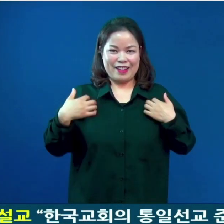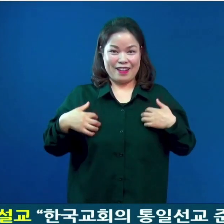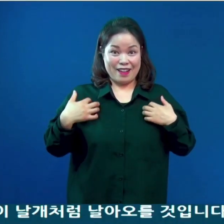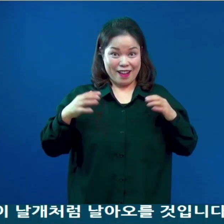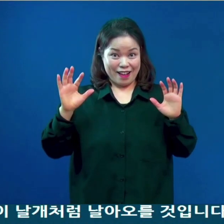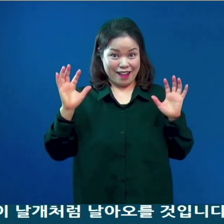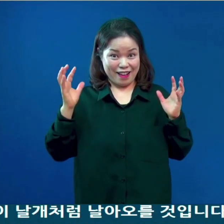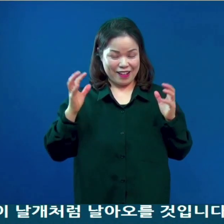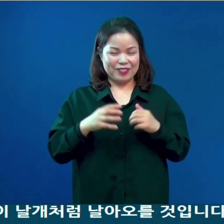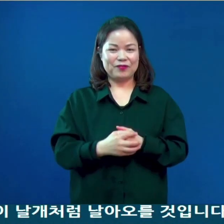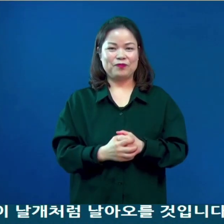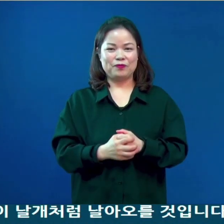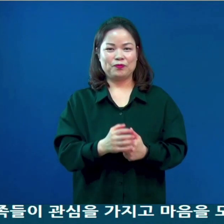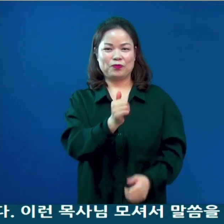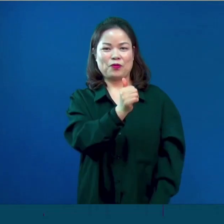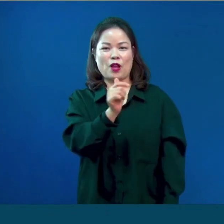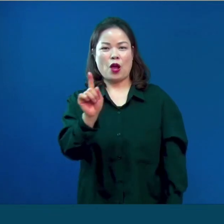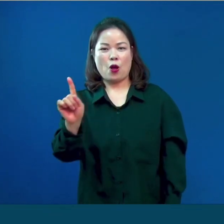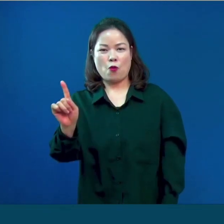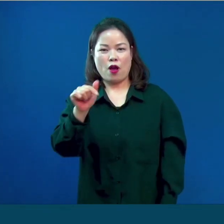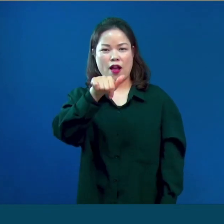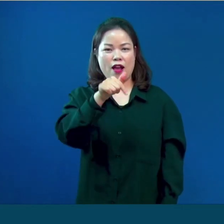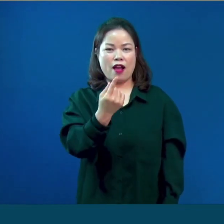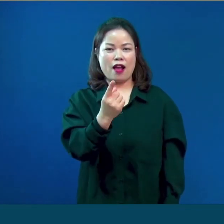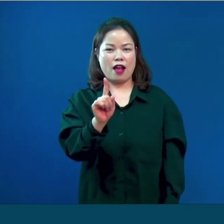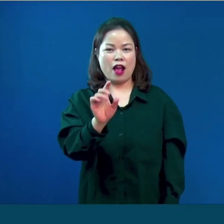반갑습니다. 하광민 목사입니다.